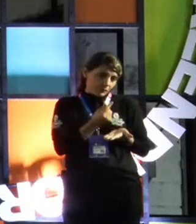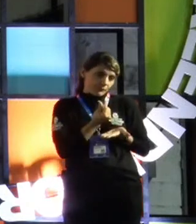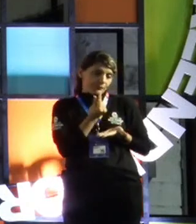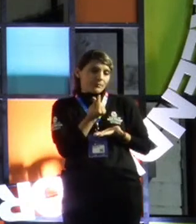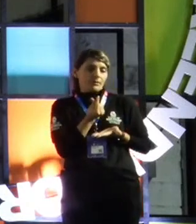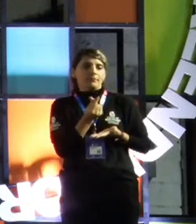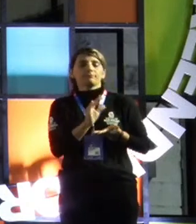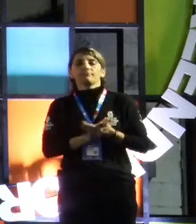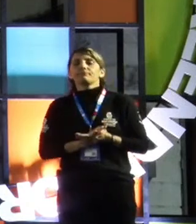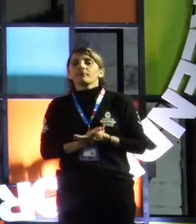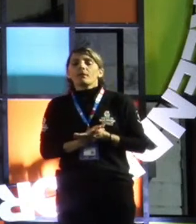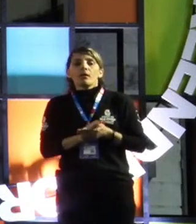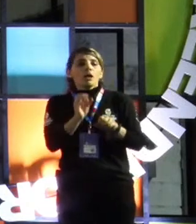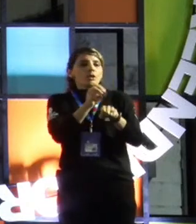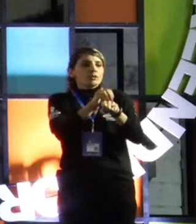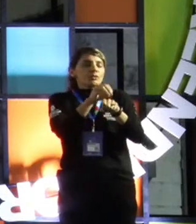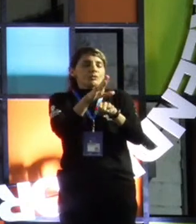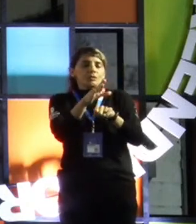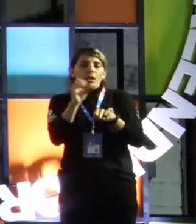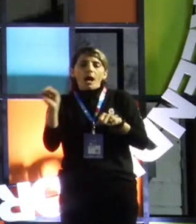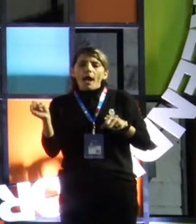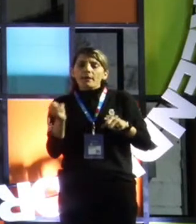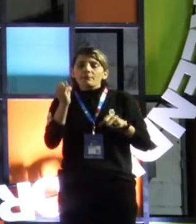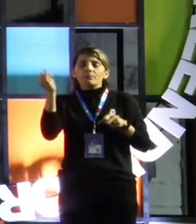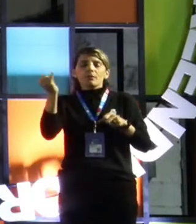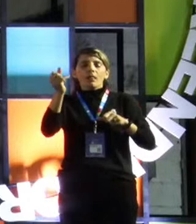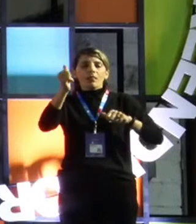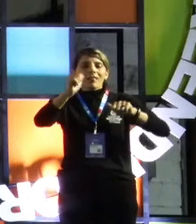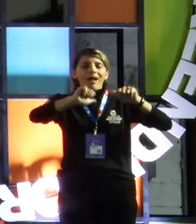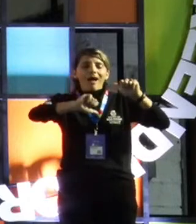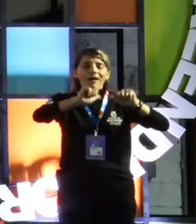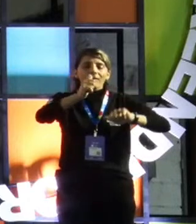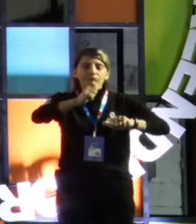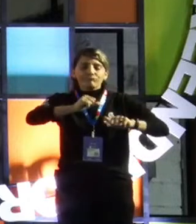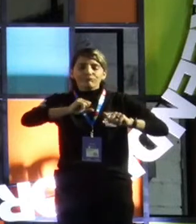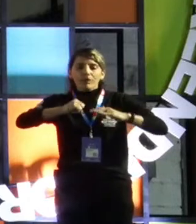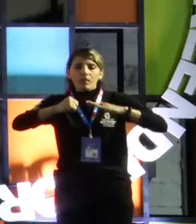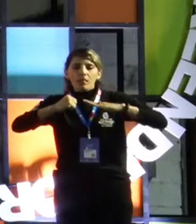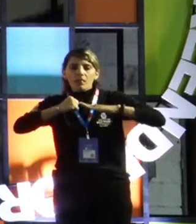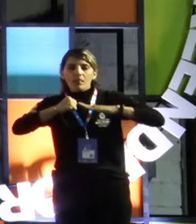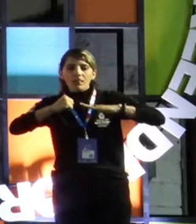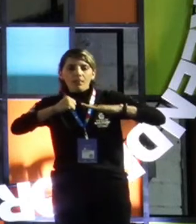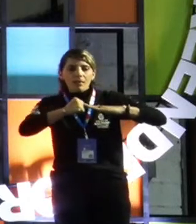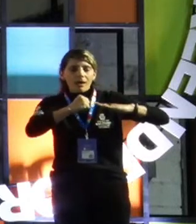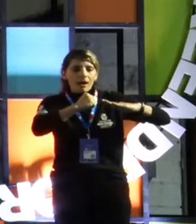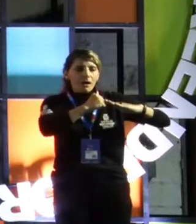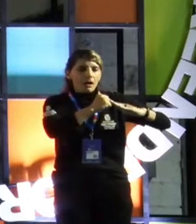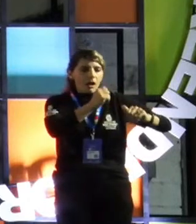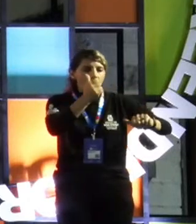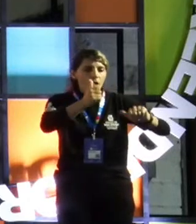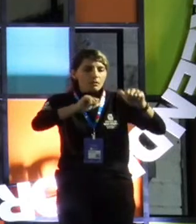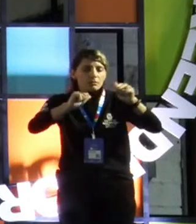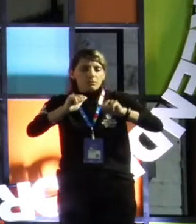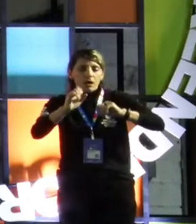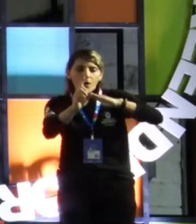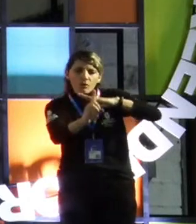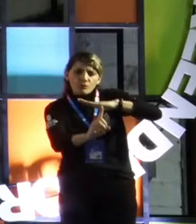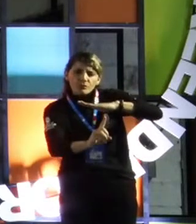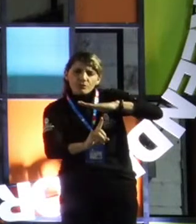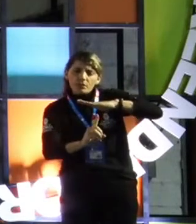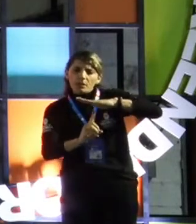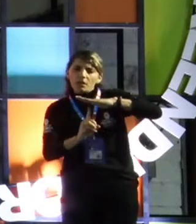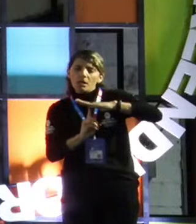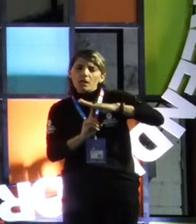Meu último bloco de dicas, a importância da análise de dados. Analise todos os dados, analise o teu público, analise como que